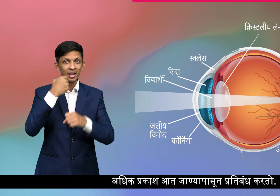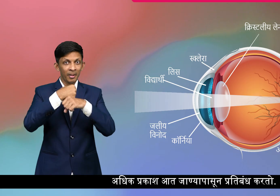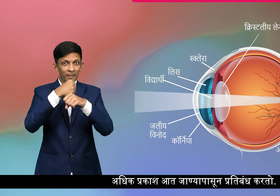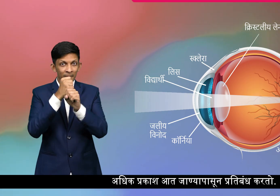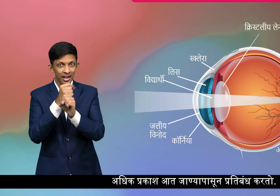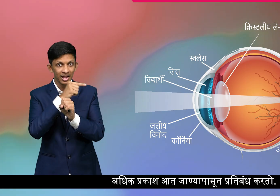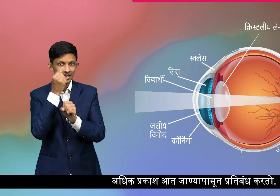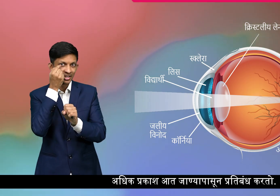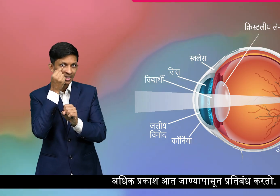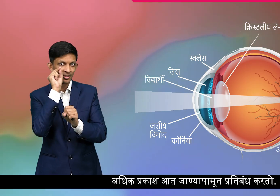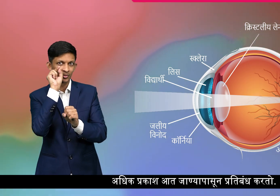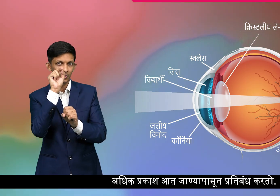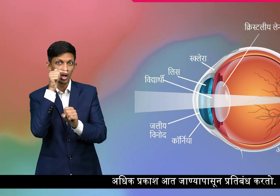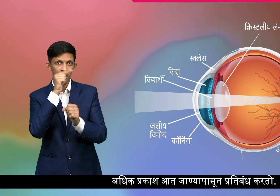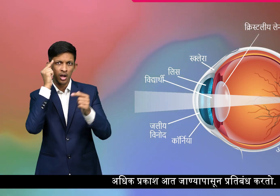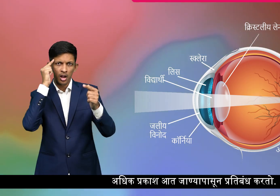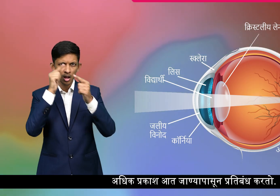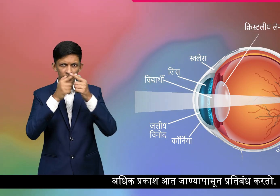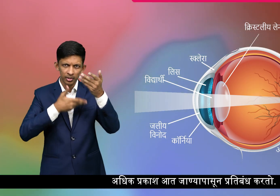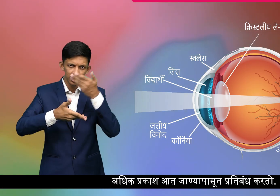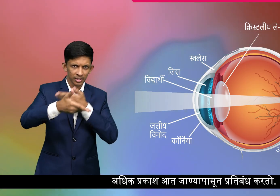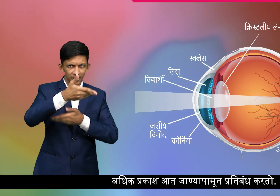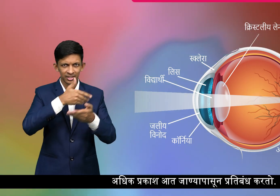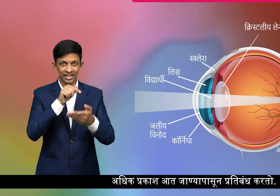अधिक प्रकाश आत जाण्यापासून प्रतिबंध करतो.